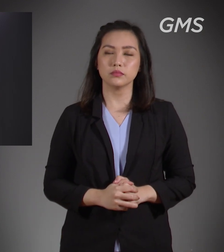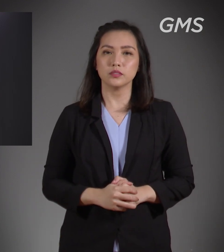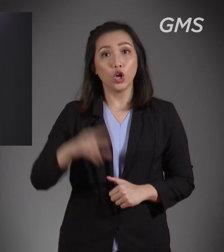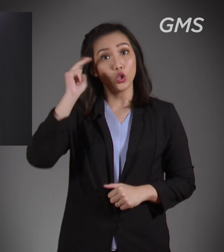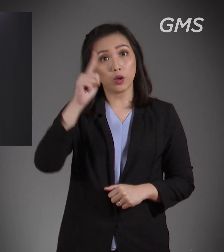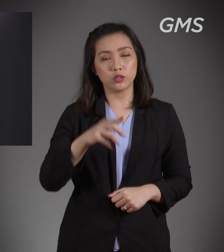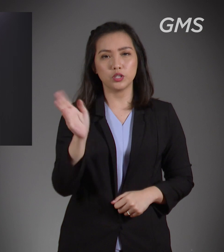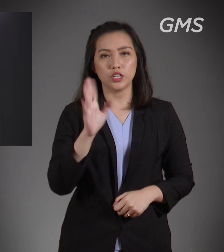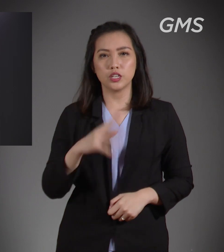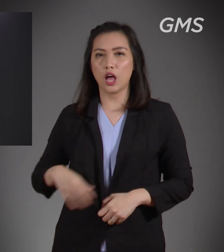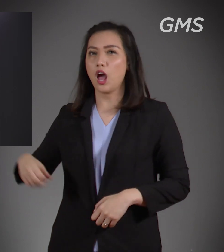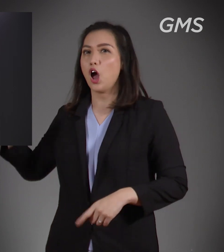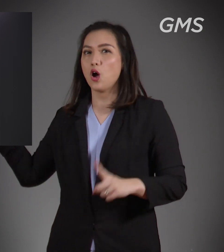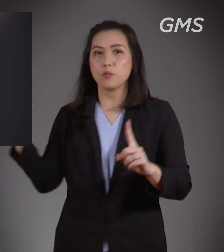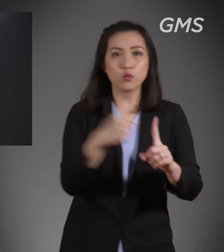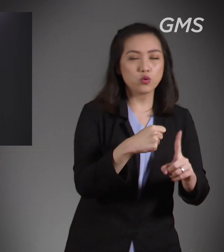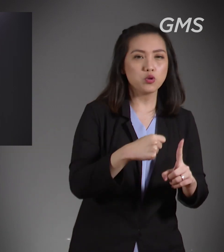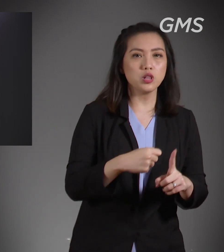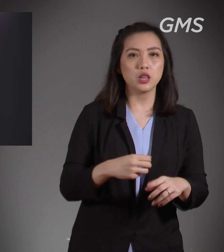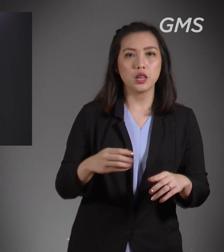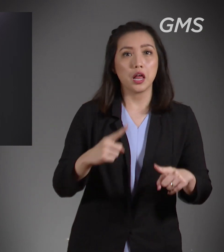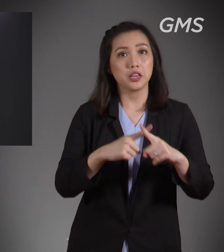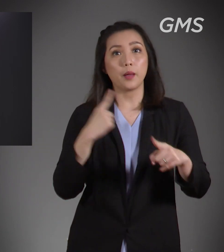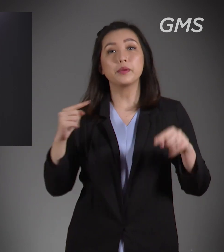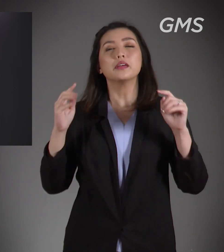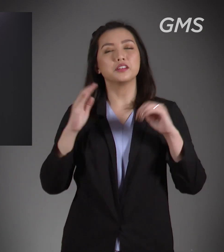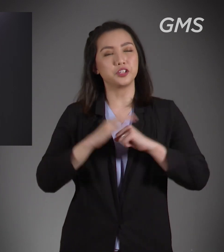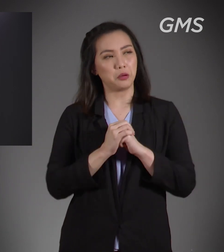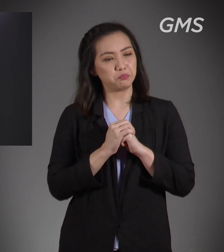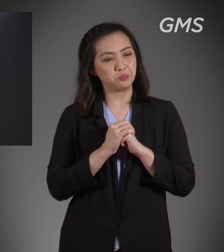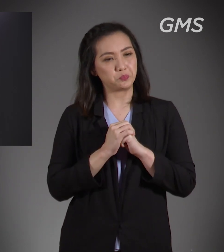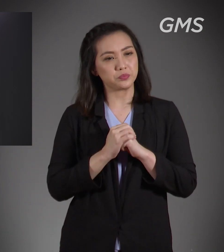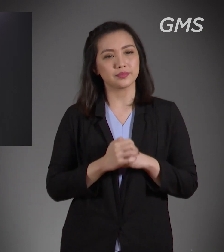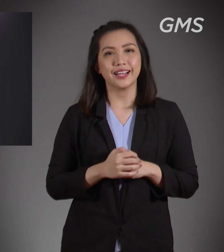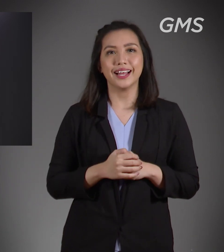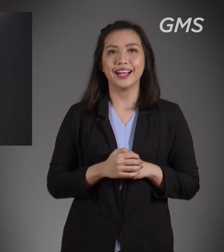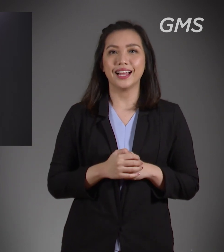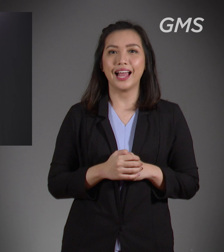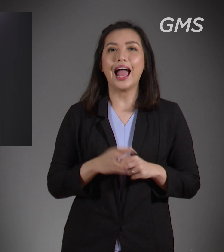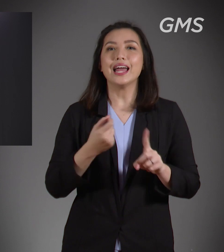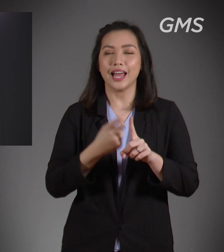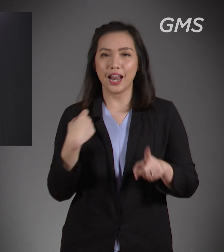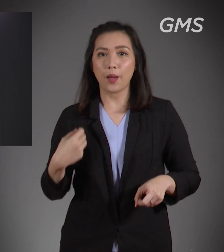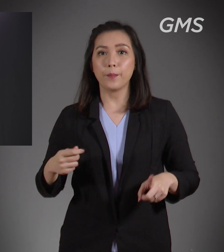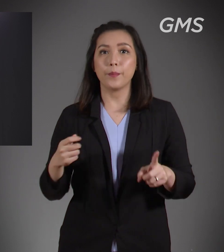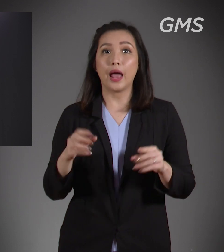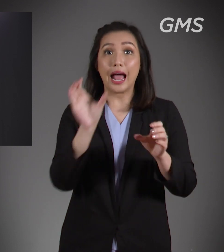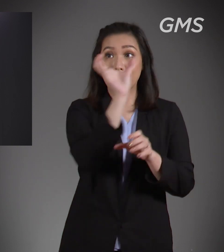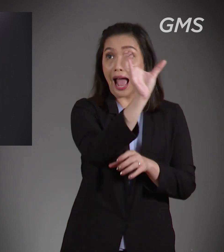memukul seseorang, Tuhan diam aja. Karena dalam kata hajar ada kata